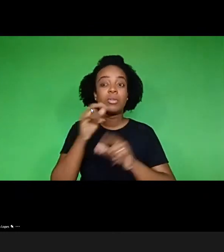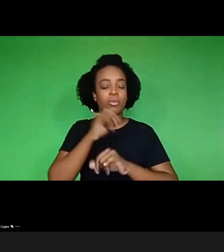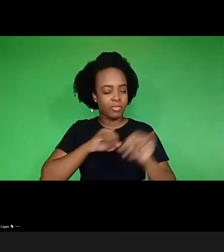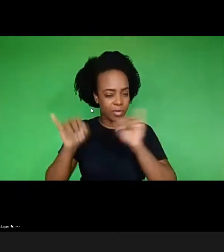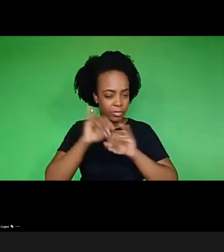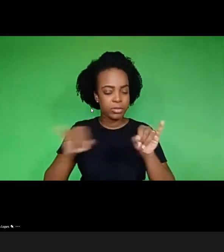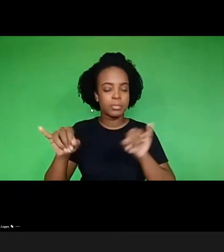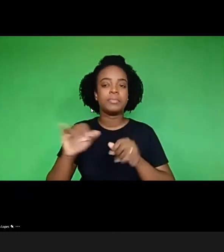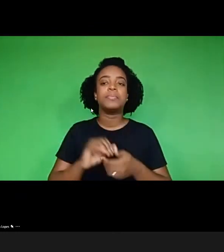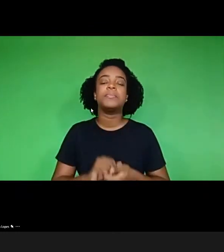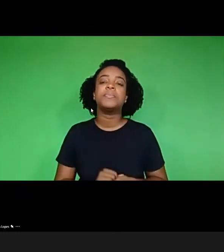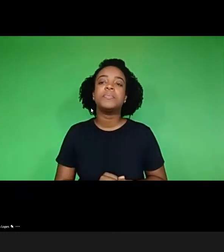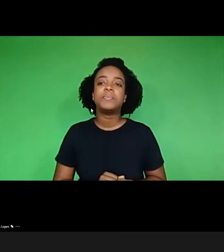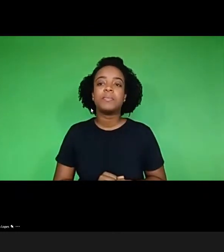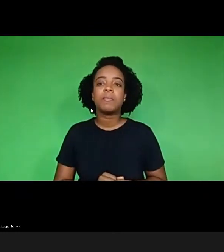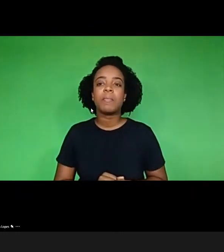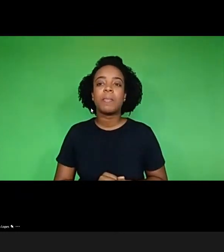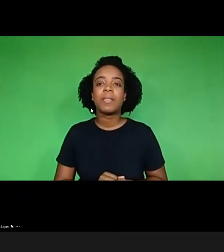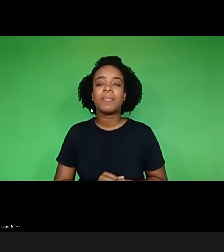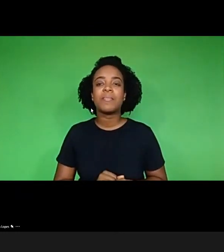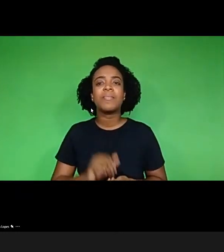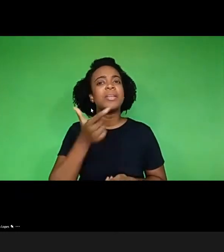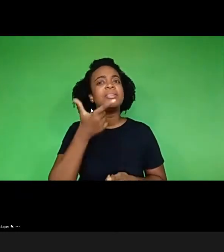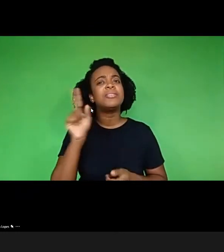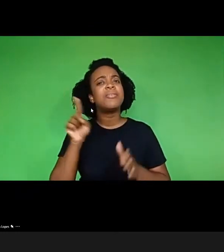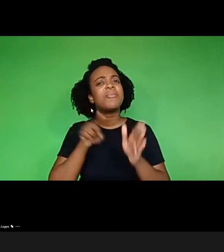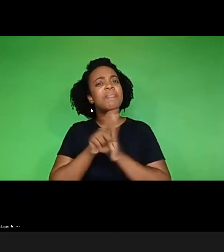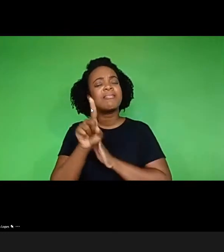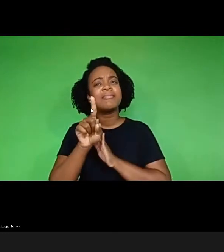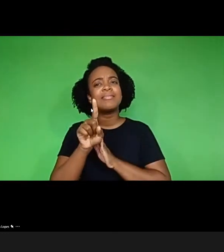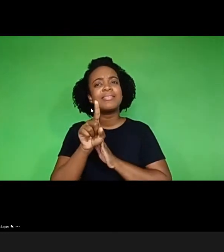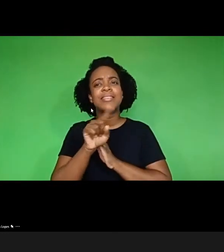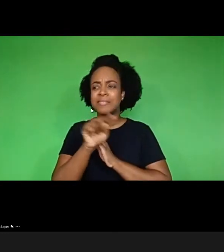É isso. Meninas, tem mais alguma pergunta?